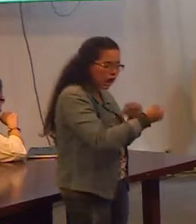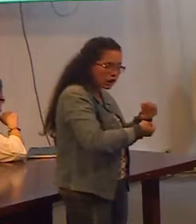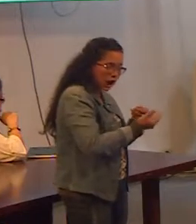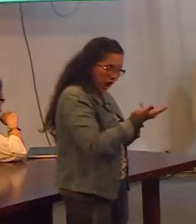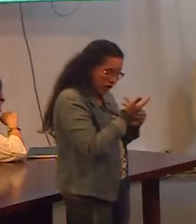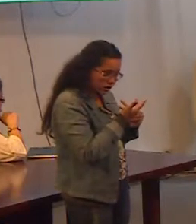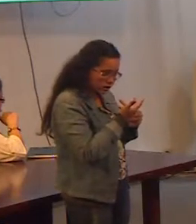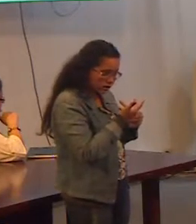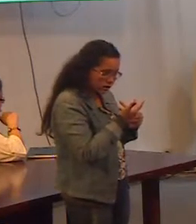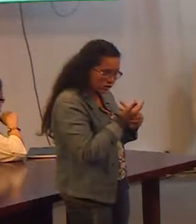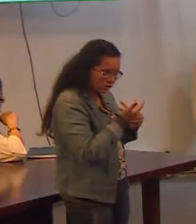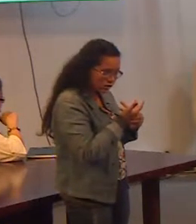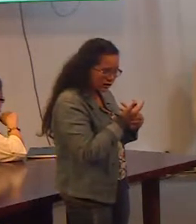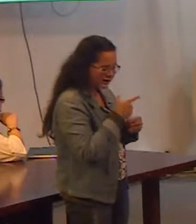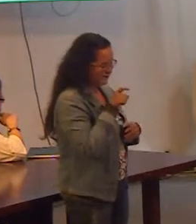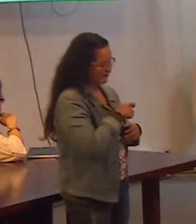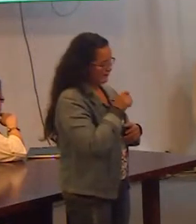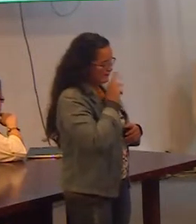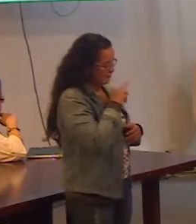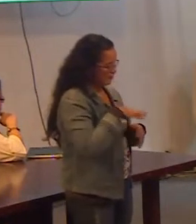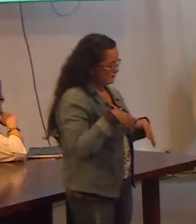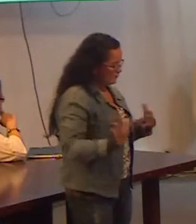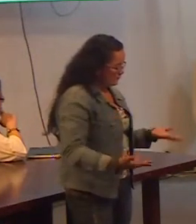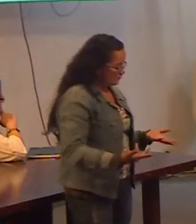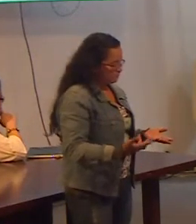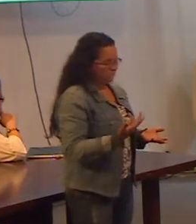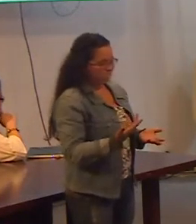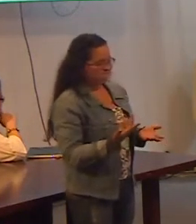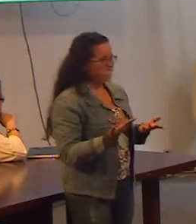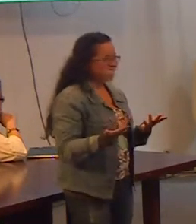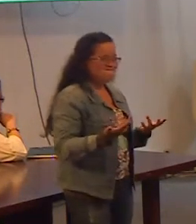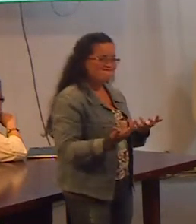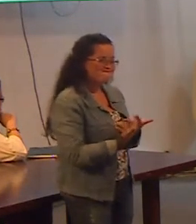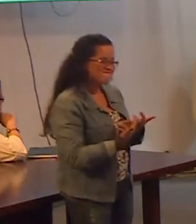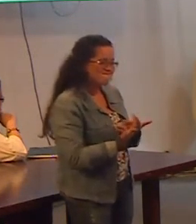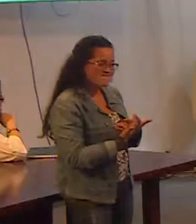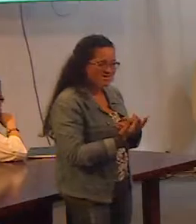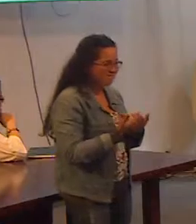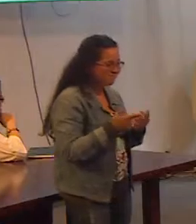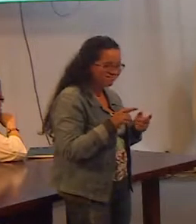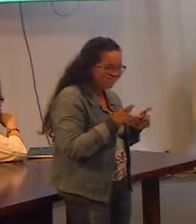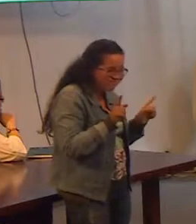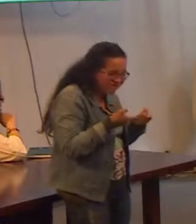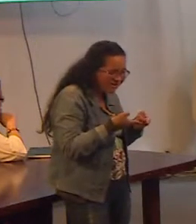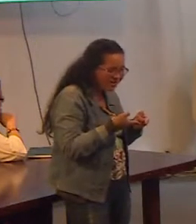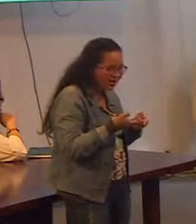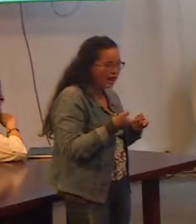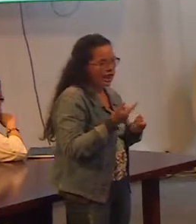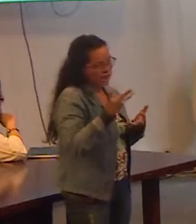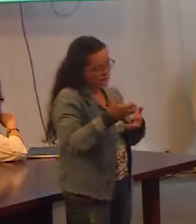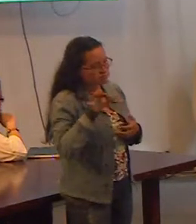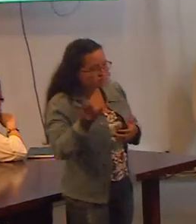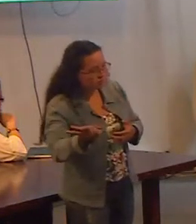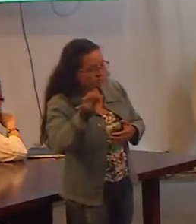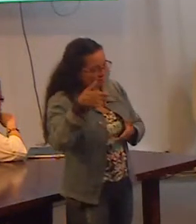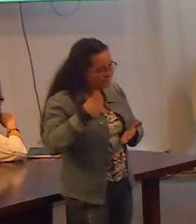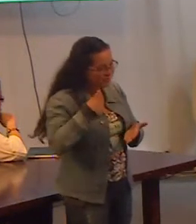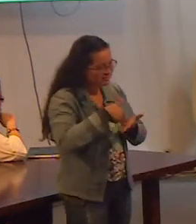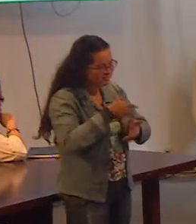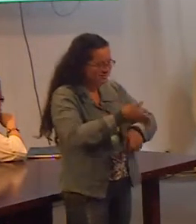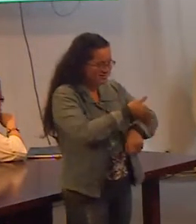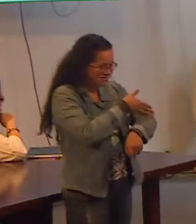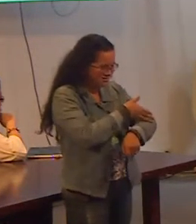nosotros, o sea, como que intentamos responder a esa pregunta, pero como que siempre nos quedábamos cortos. Entonces por eso quisimos retomar a los autores que anteriormente les